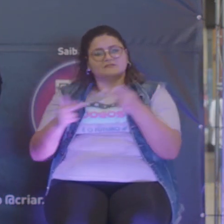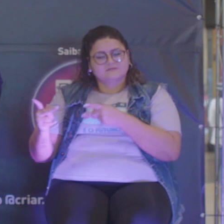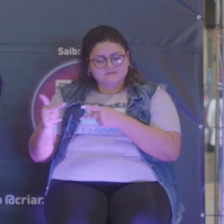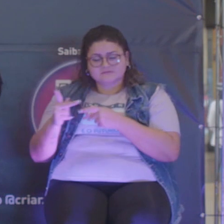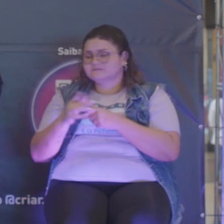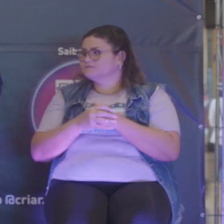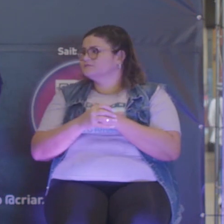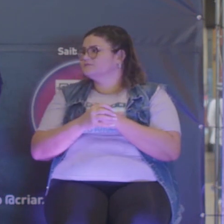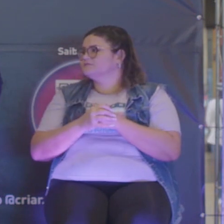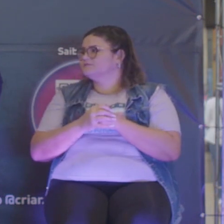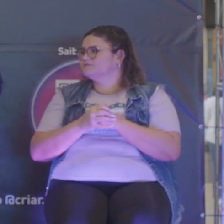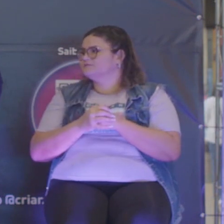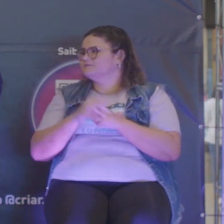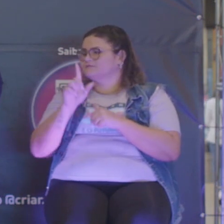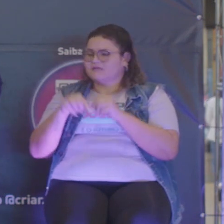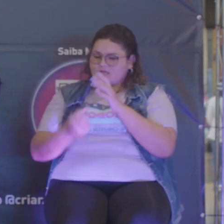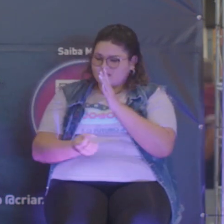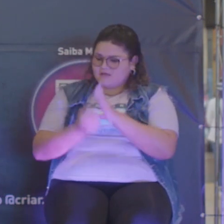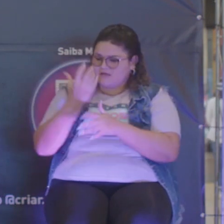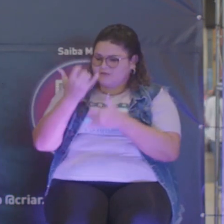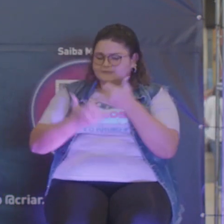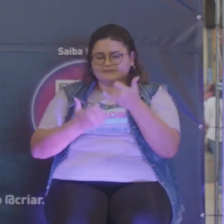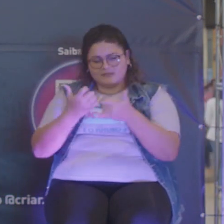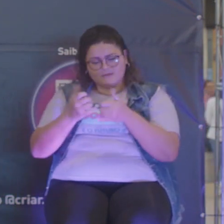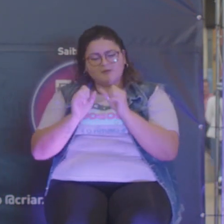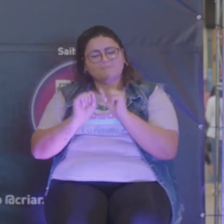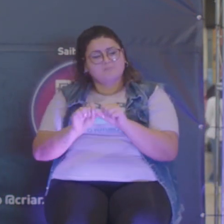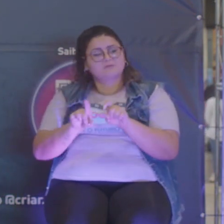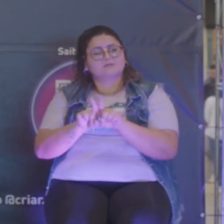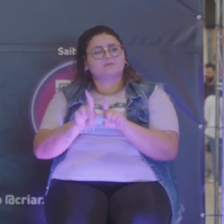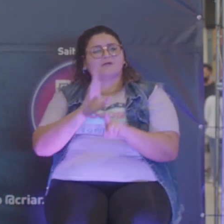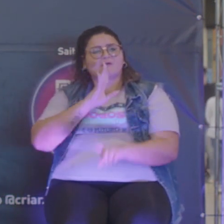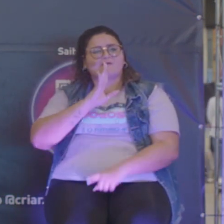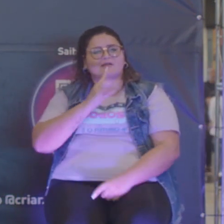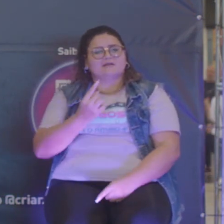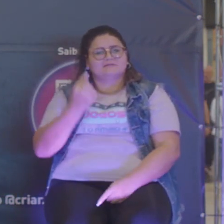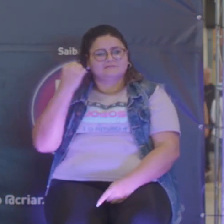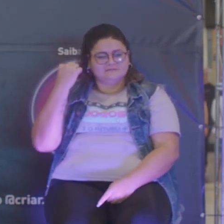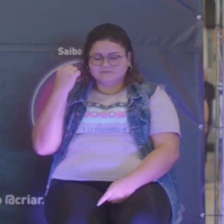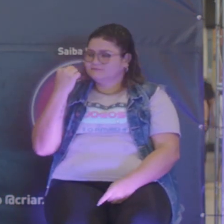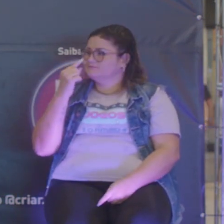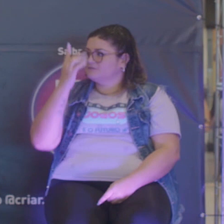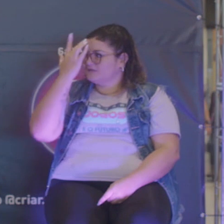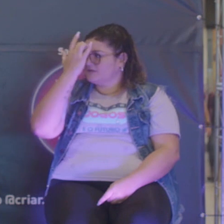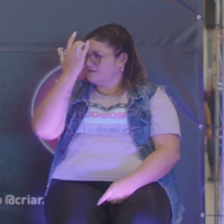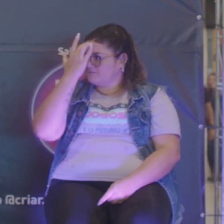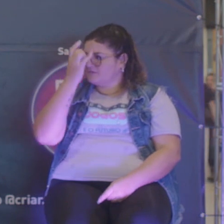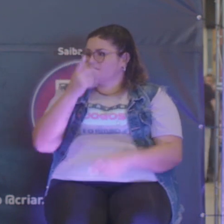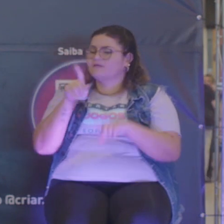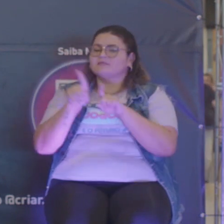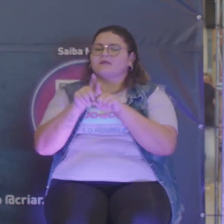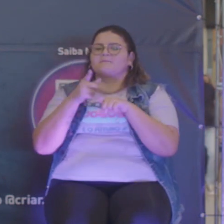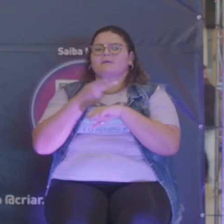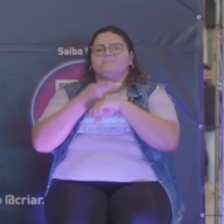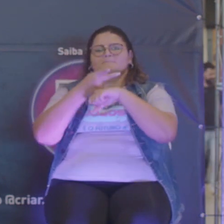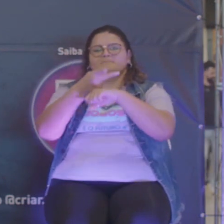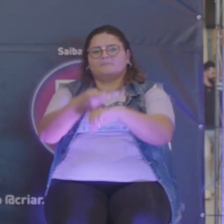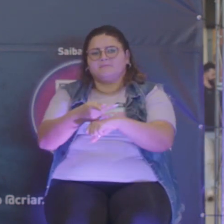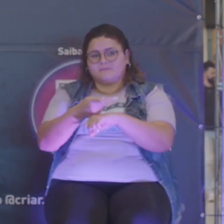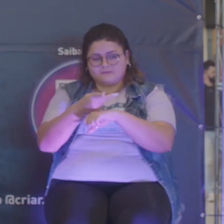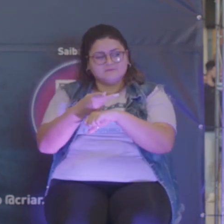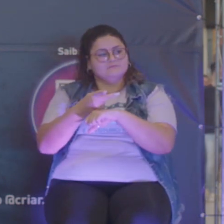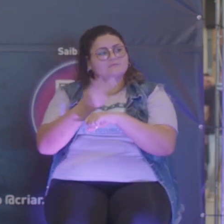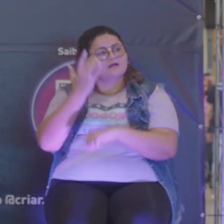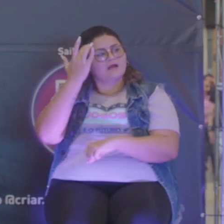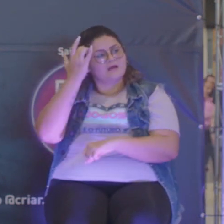quer ser desenvolvedor de games, é o lugar que você tem que conhecer hoje. E amanhã, que amanhã vai ter a premiação aqui. Então, se você